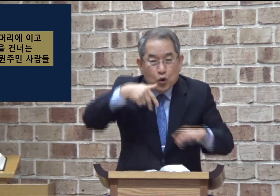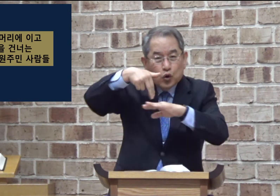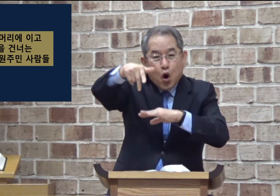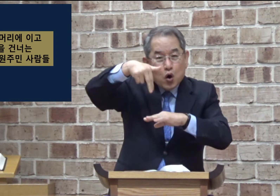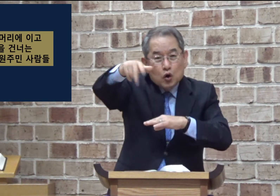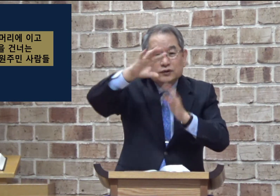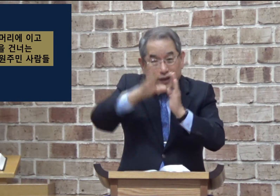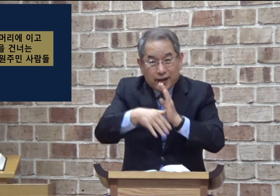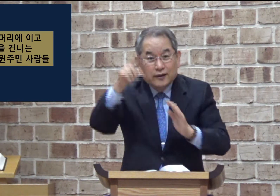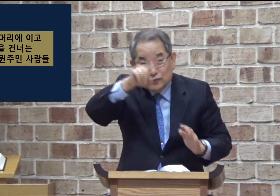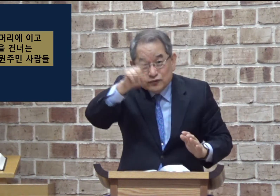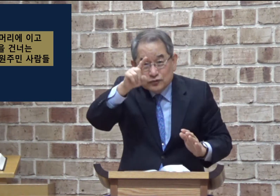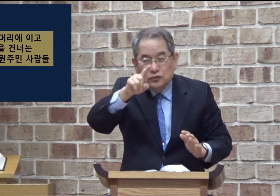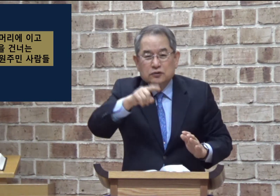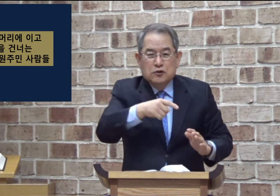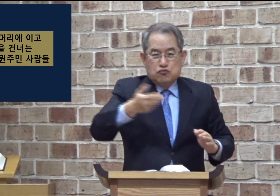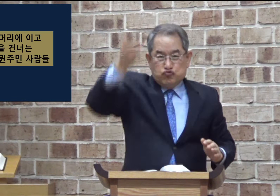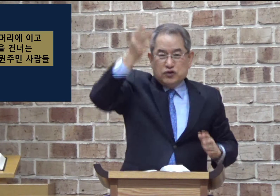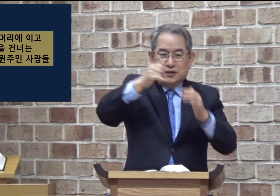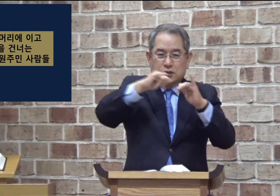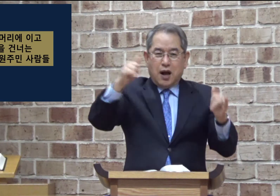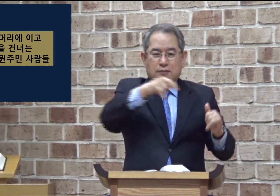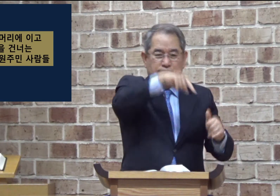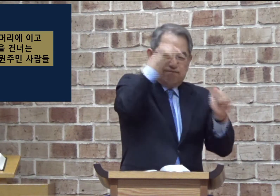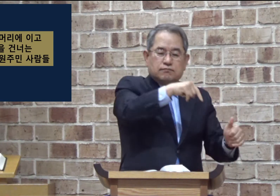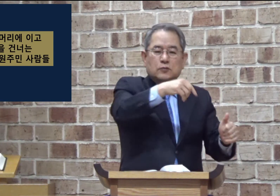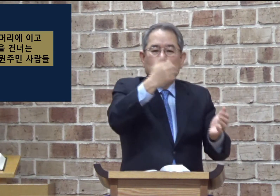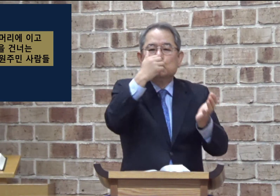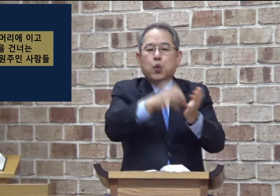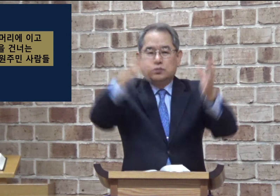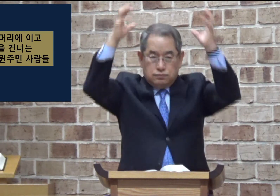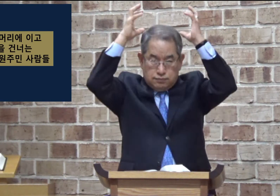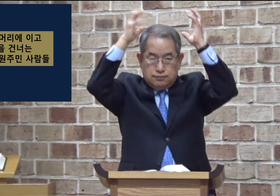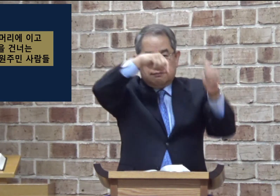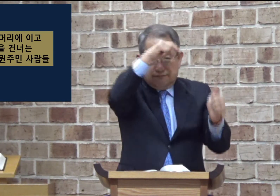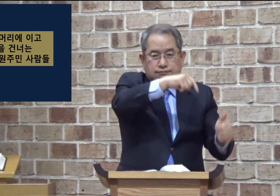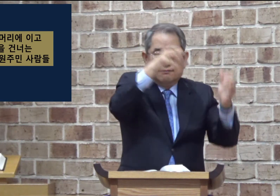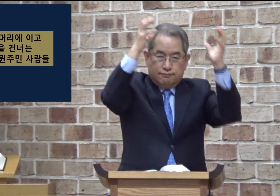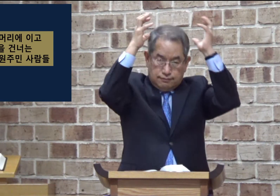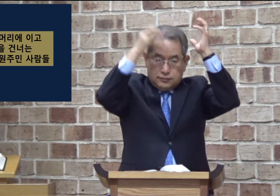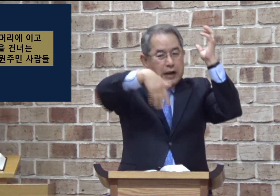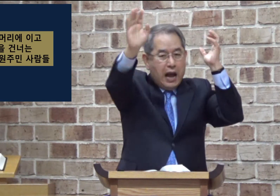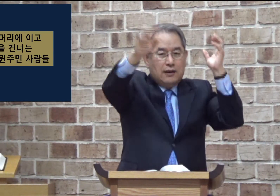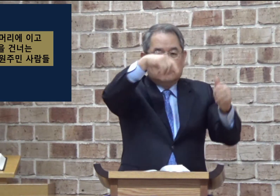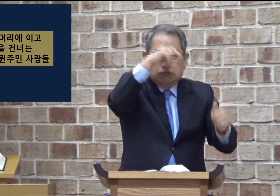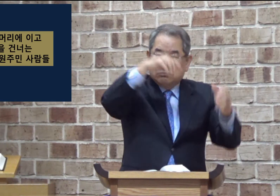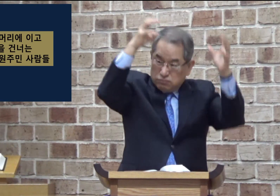큰 강에 다리가 없을 때 그 강을 건널 때 돌을 머리에 입니다. 인디언들이.